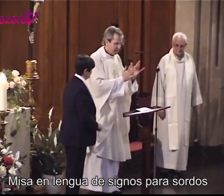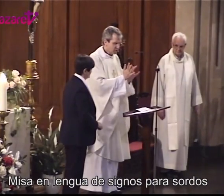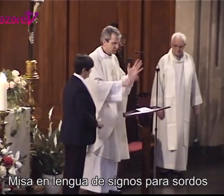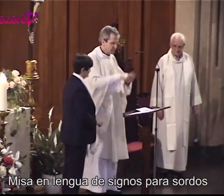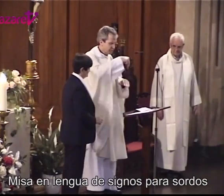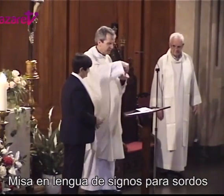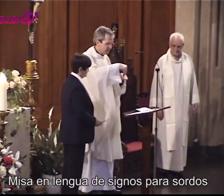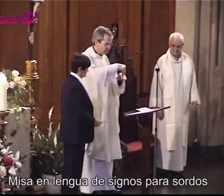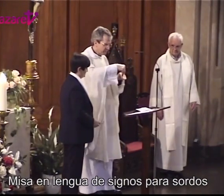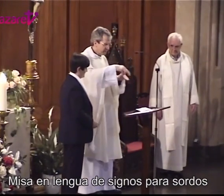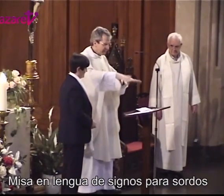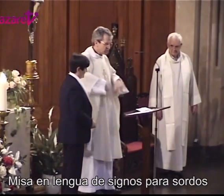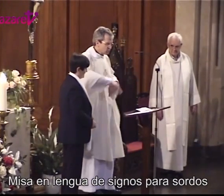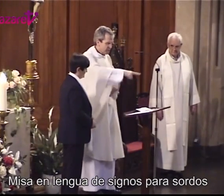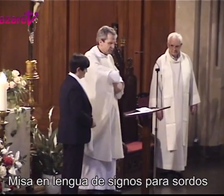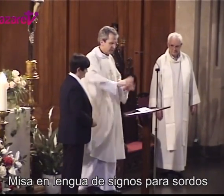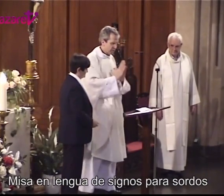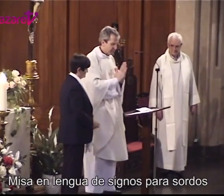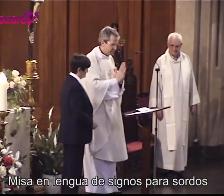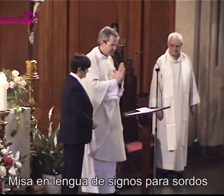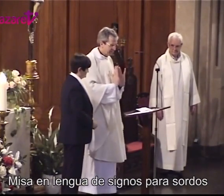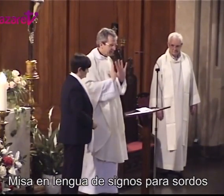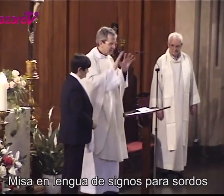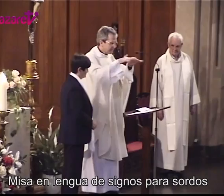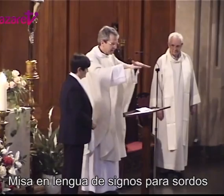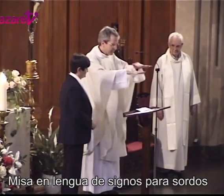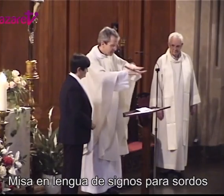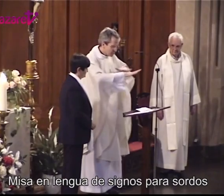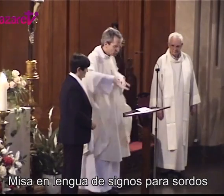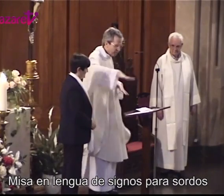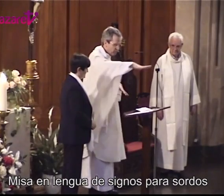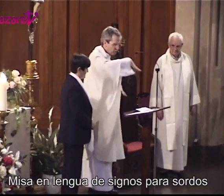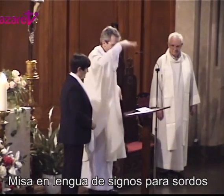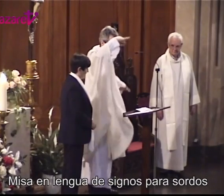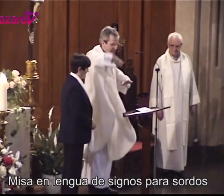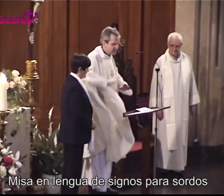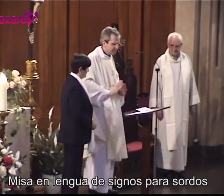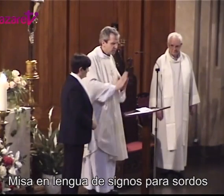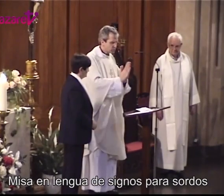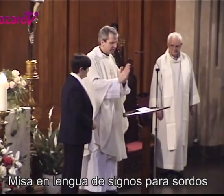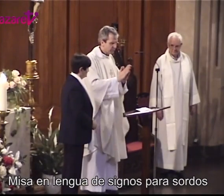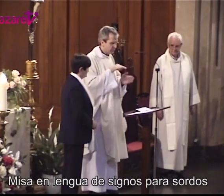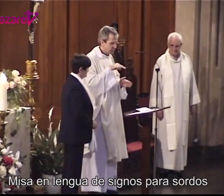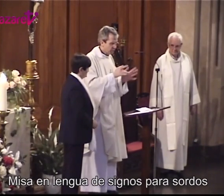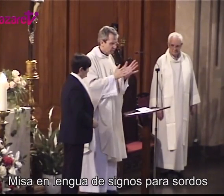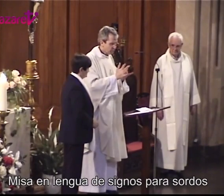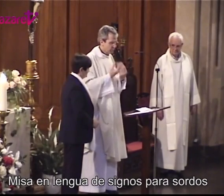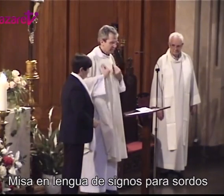Jesús resucitado, escucha nuestra oración y derrama sobre nosotros el Espíritu Santo. Tú, que